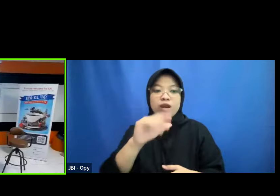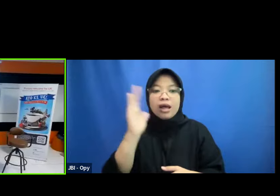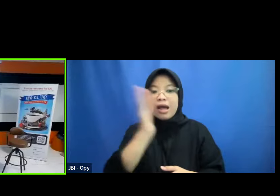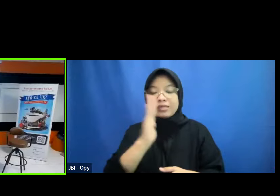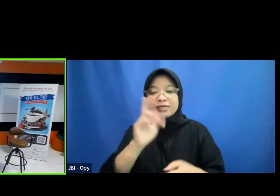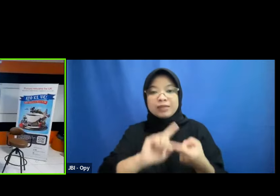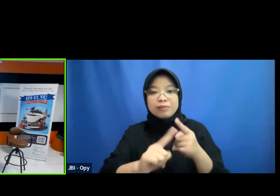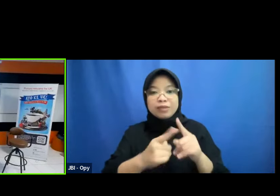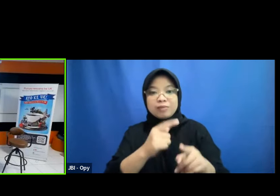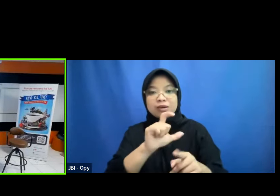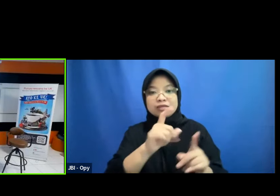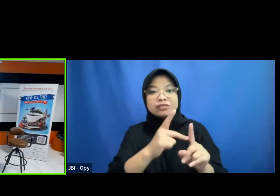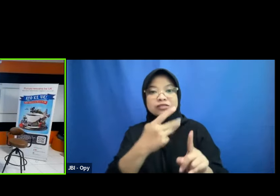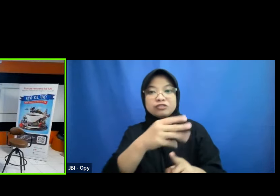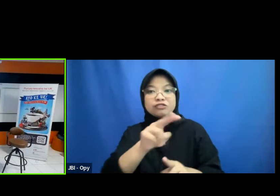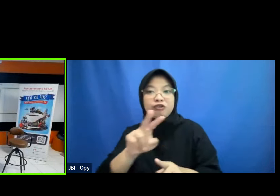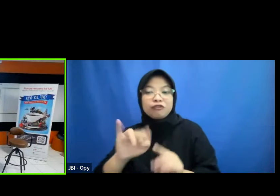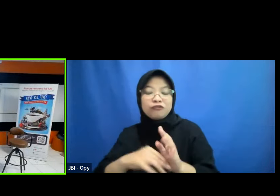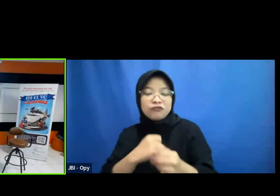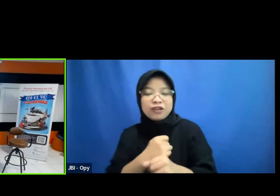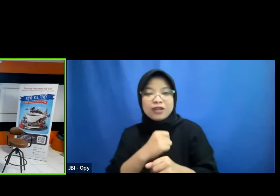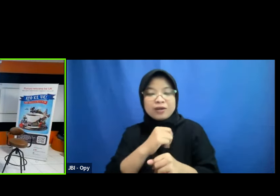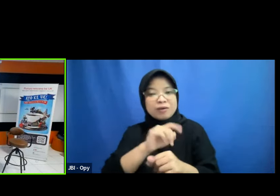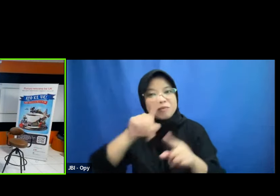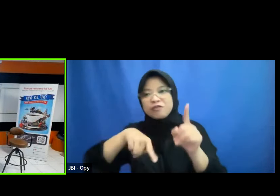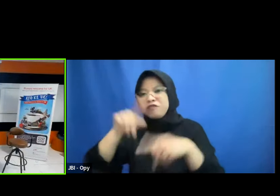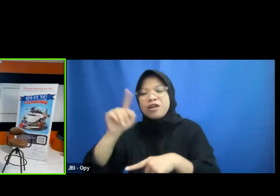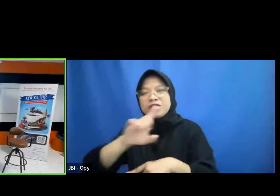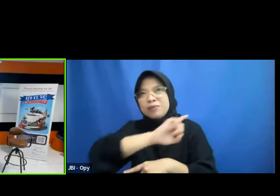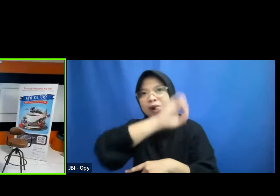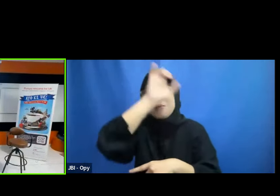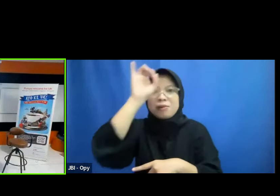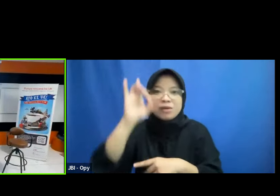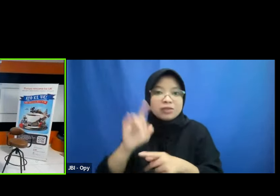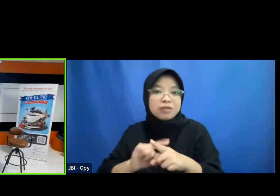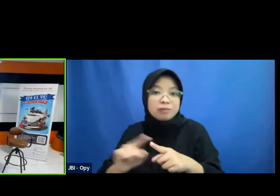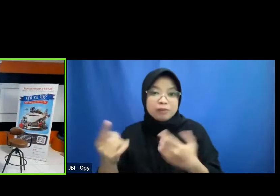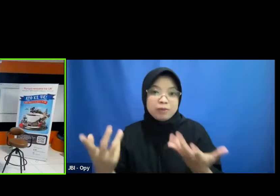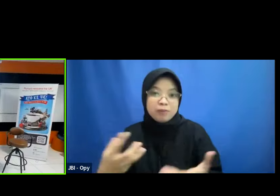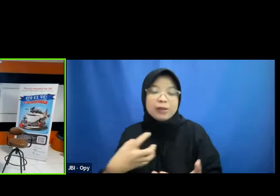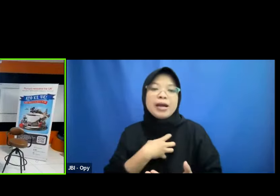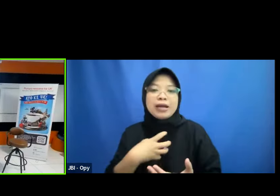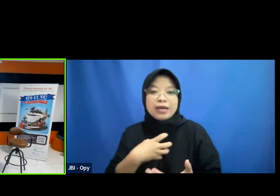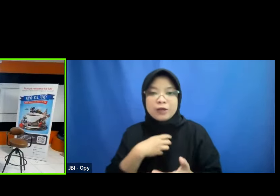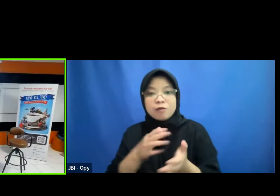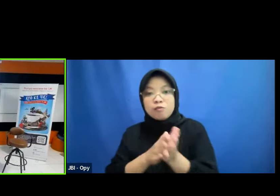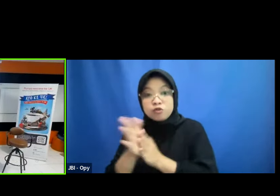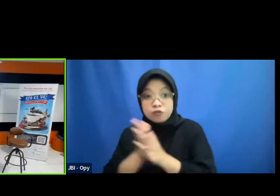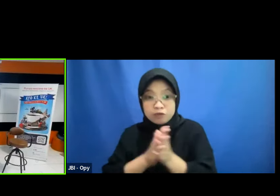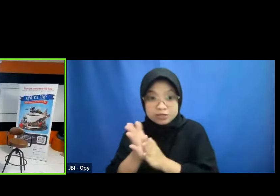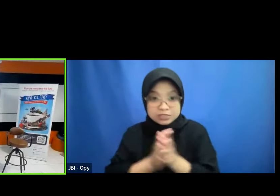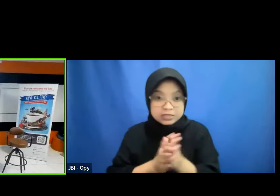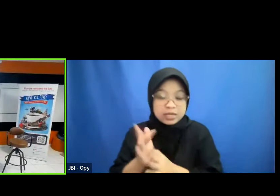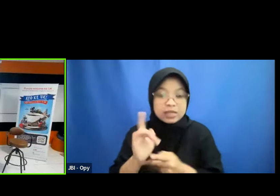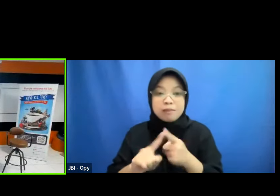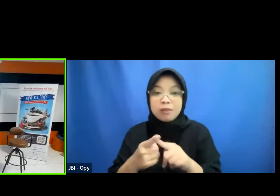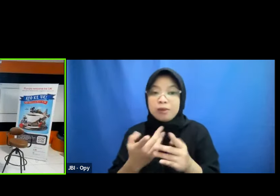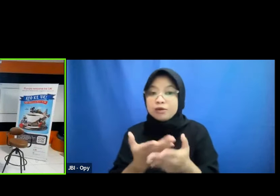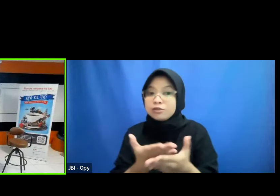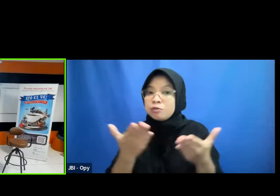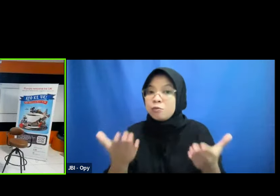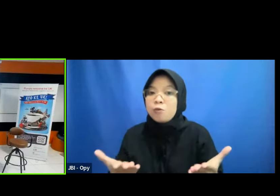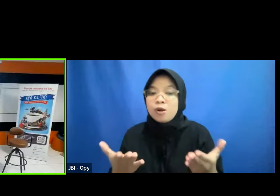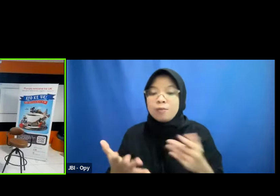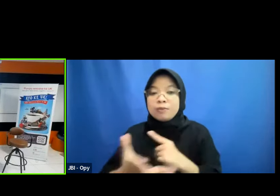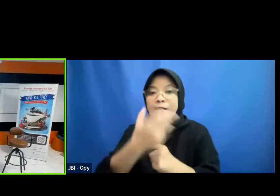daftar siening beragam ee unik-unik e tapi aku yakin apapun motivasi yang membawa teman-teman ee menuju